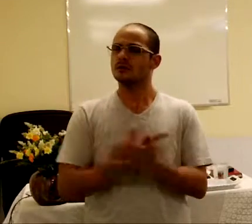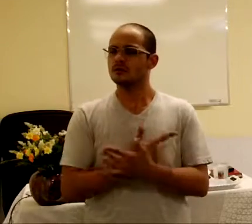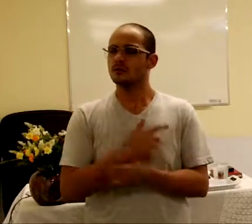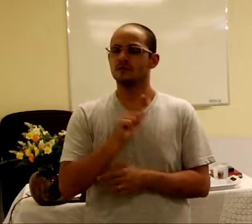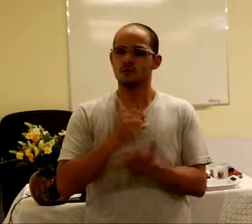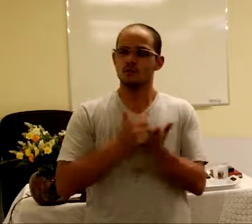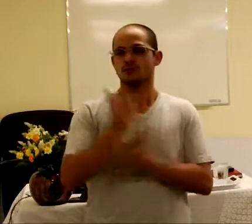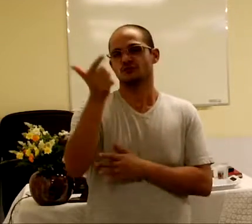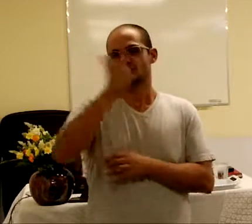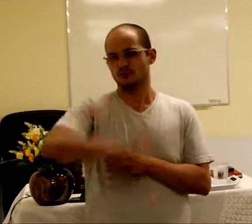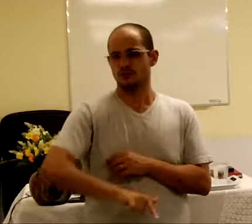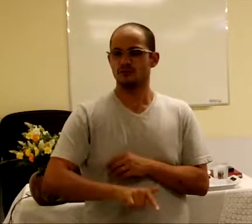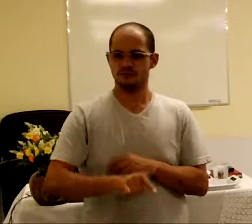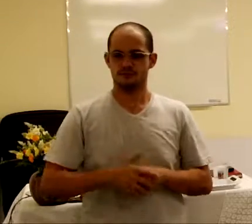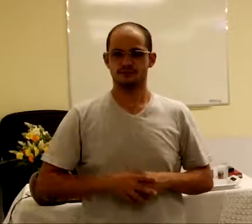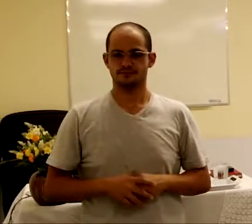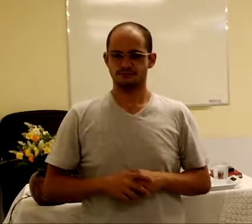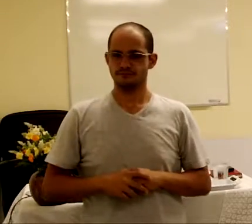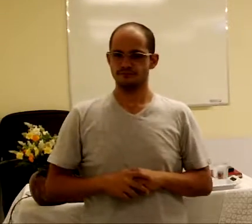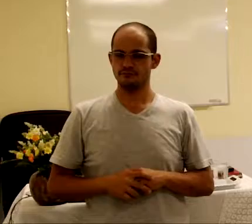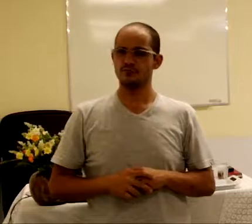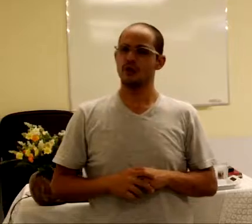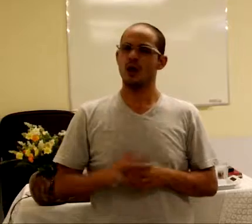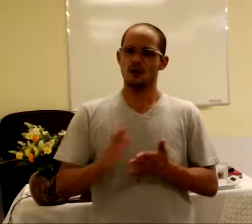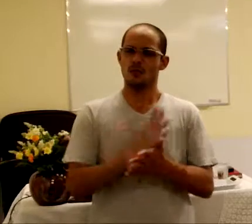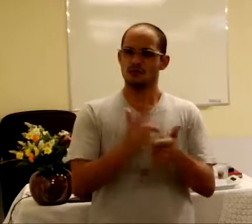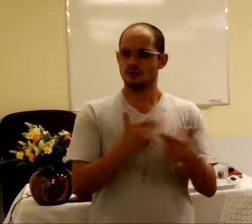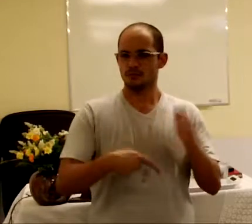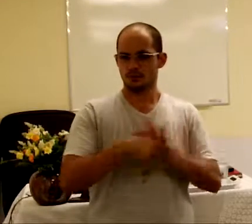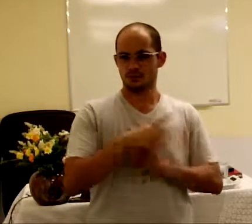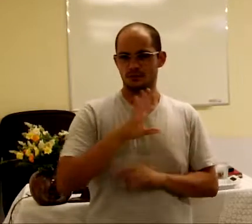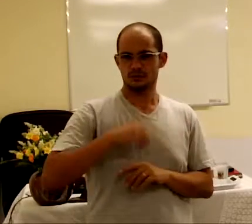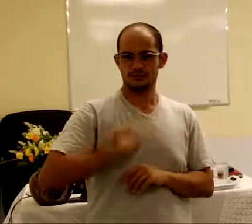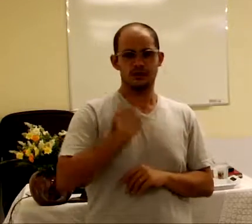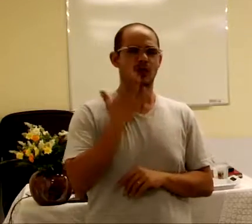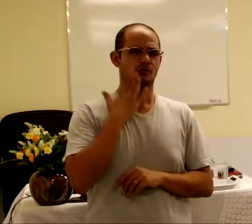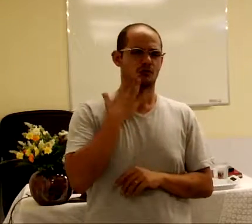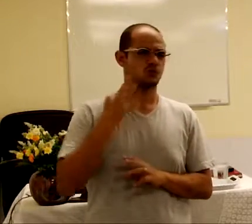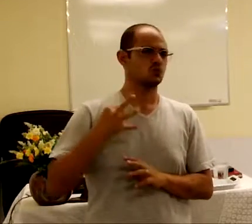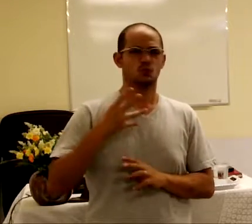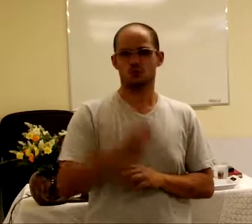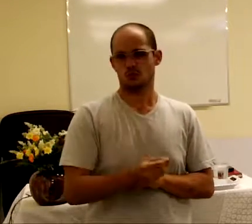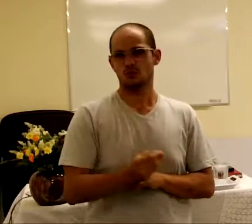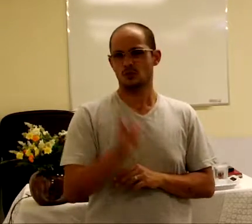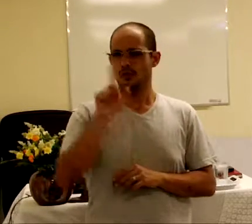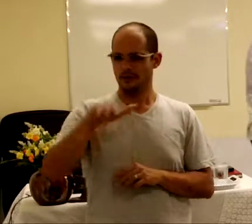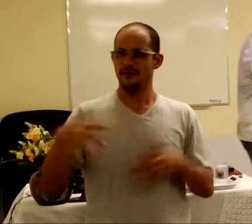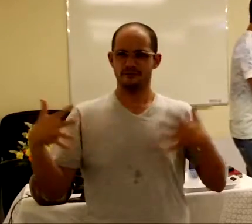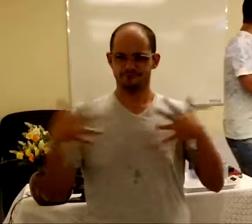Rever conceitos, todos nós. Muitas certezas, verdades absolutas, quando eu sei de tudo, né? É complicado.